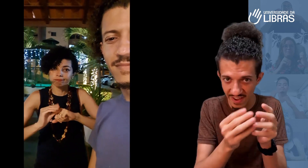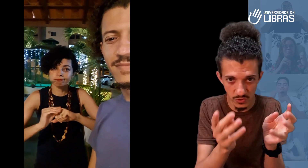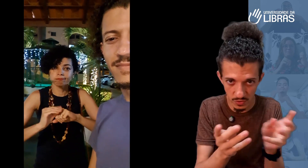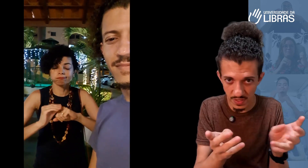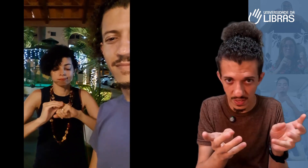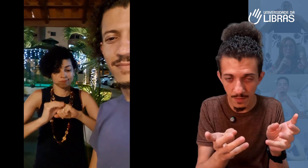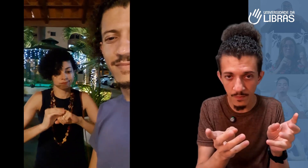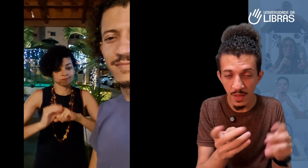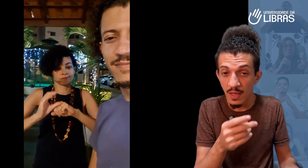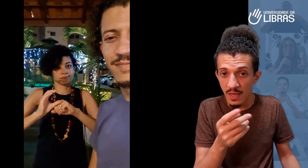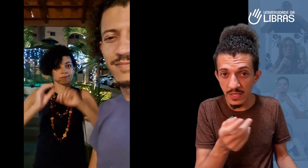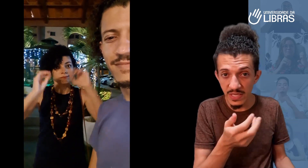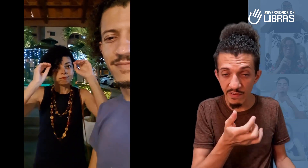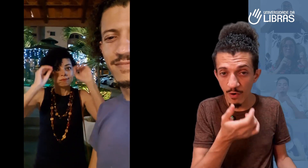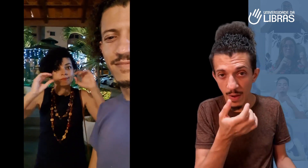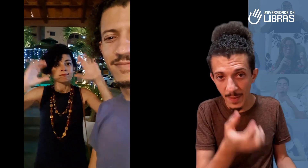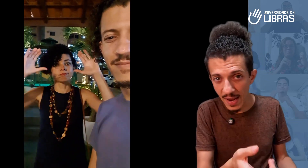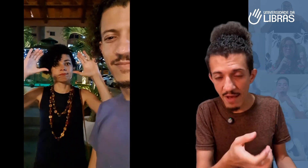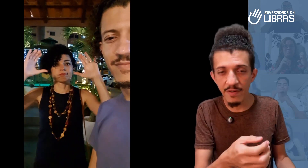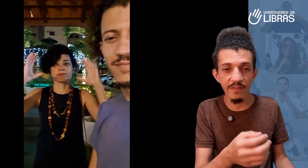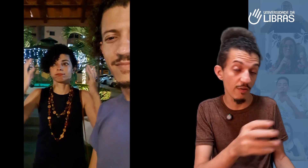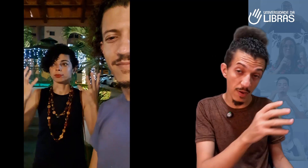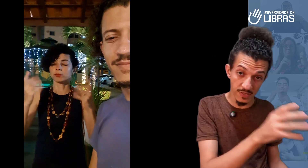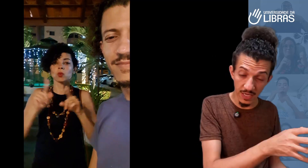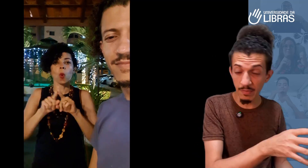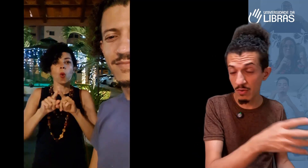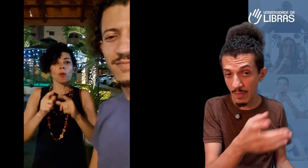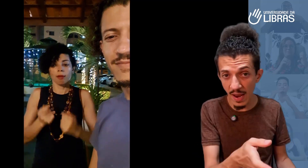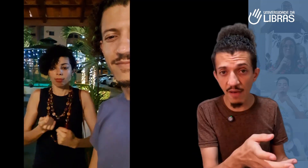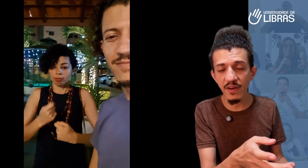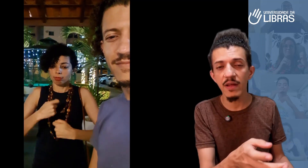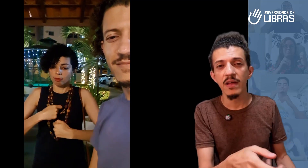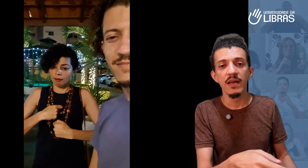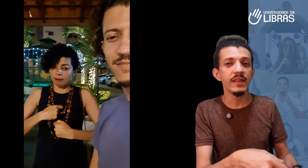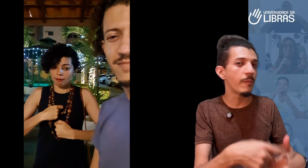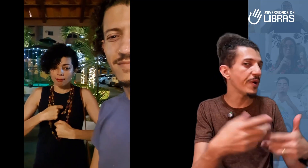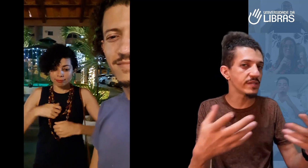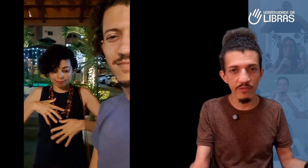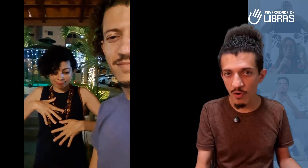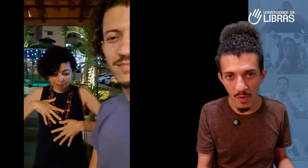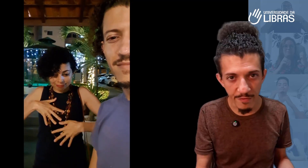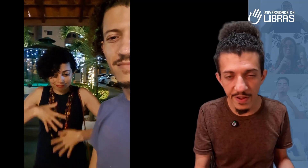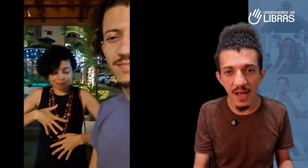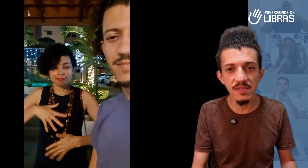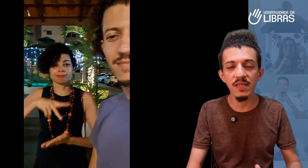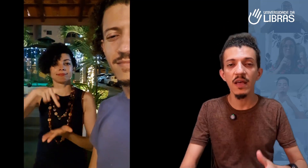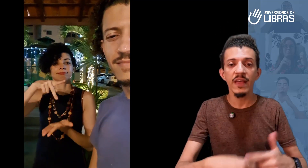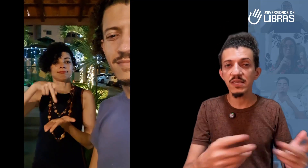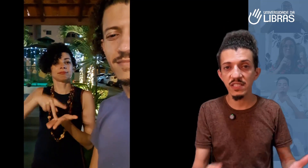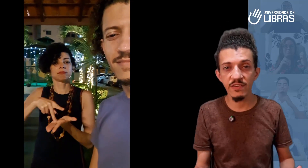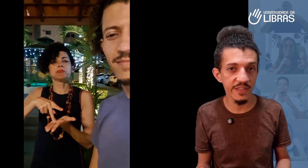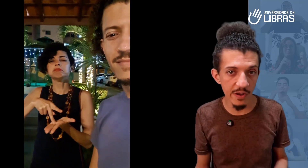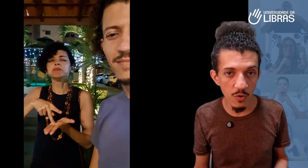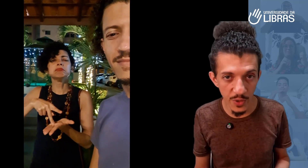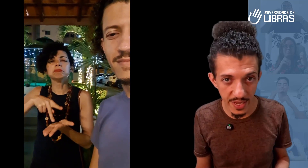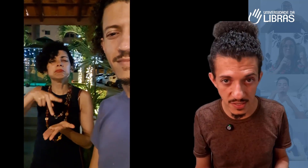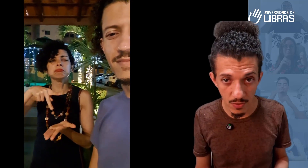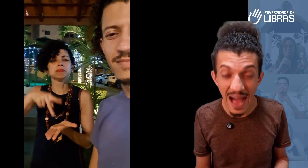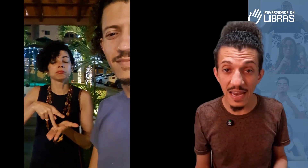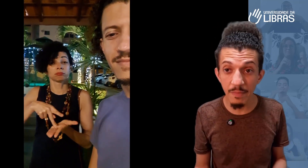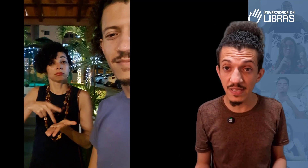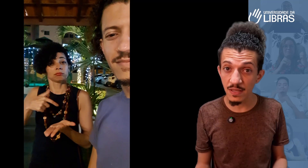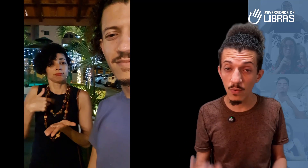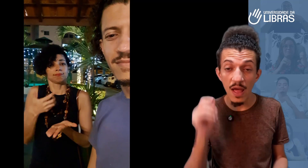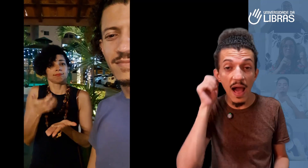esses vários sons aí, e isso aí vai formar uma palavra, vai formar uma sílaba, uma palavra, e depois vão formar uma frase, e assim você vai ter a comunicação.